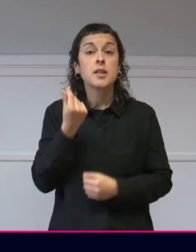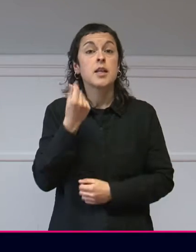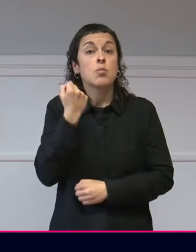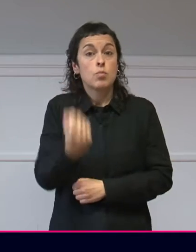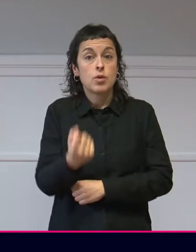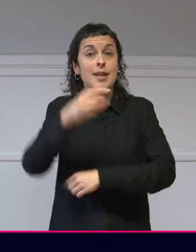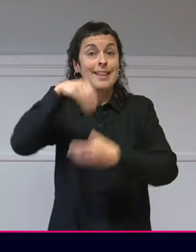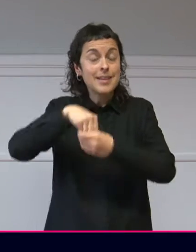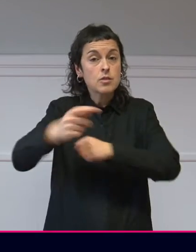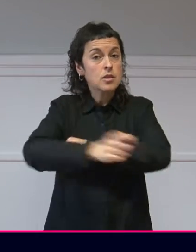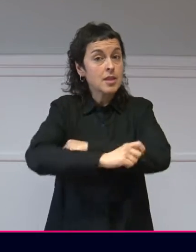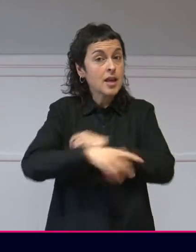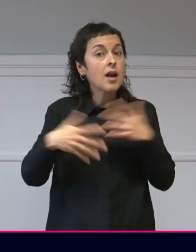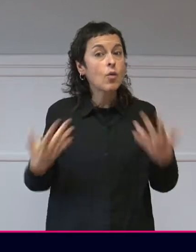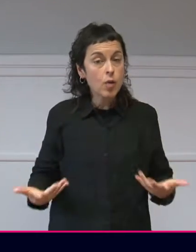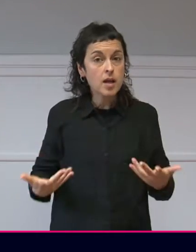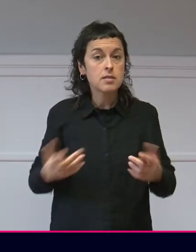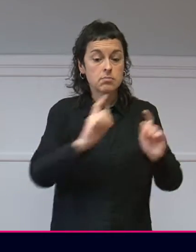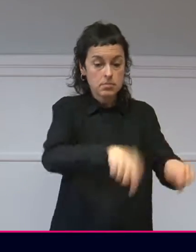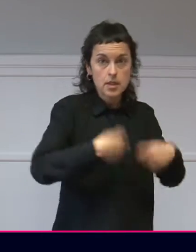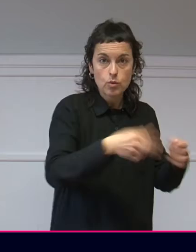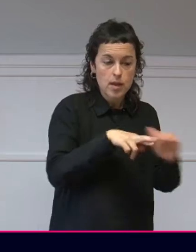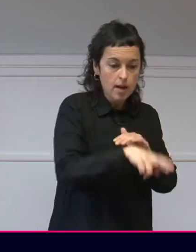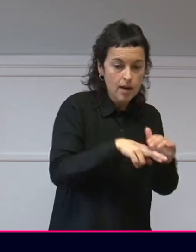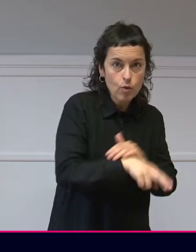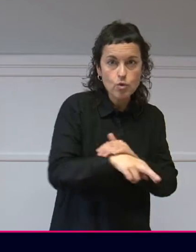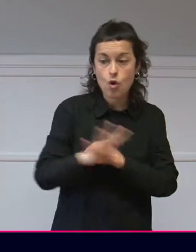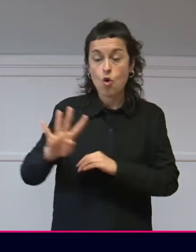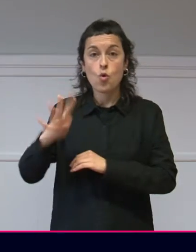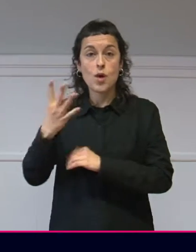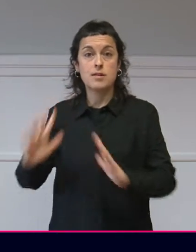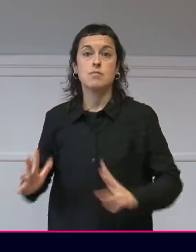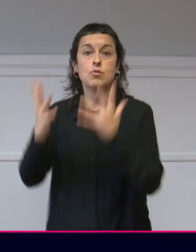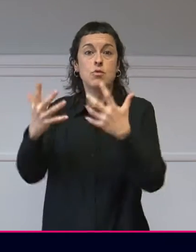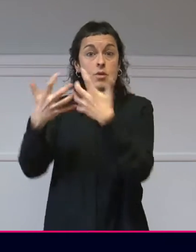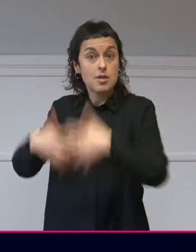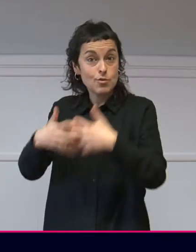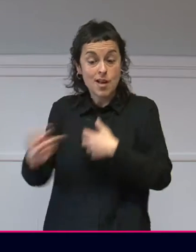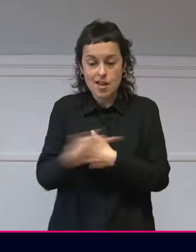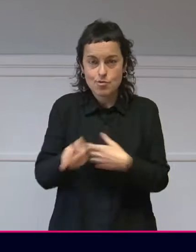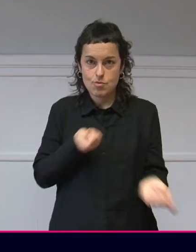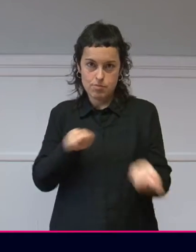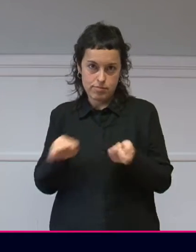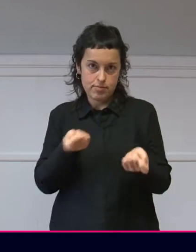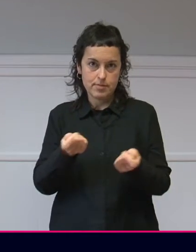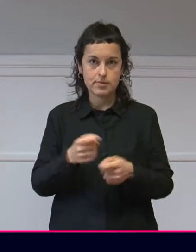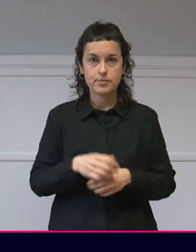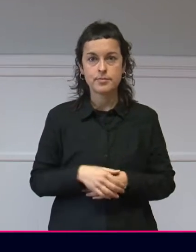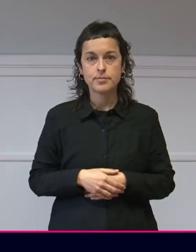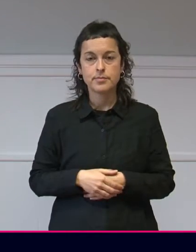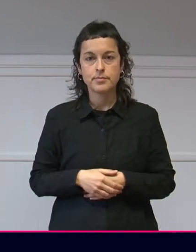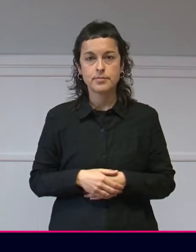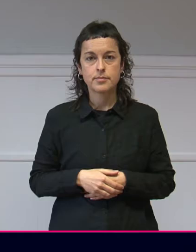kontrolatzea eta laugarren industria lotzen aurreratuta egotea eremu estrategikoak dira borroka intrakapitalista honetan. Ta beraz, Estatu